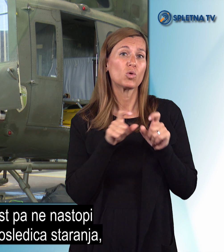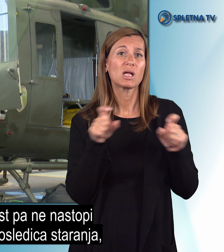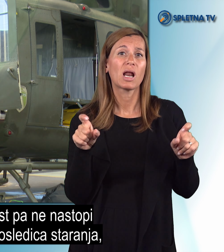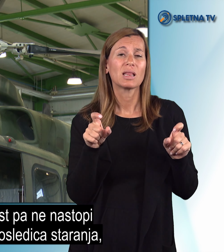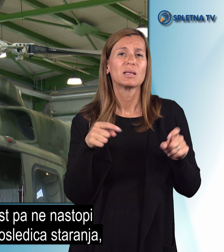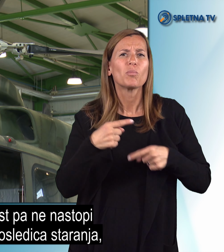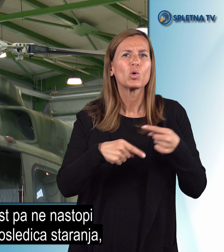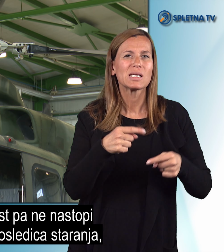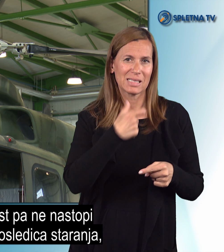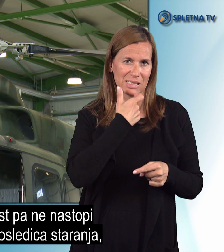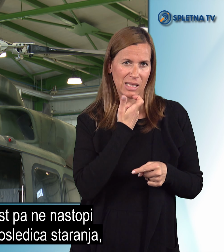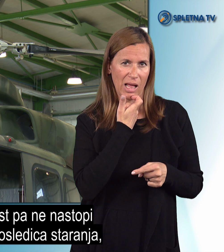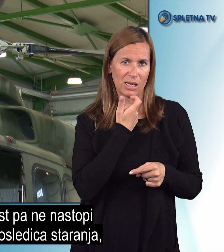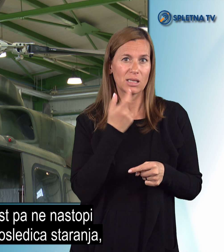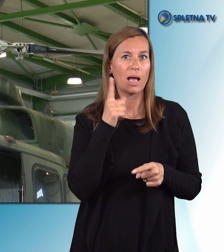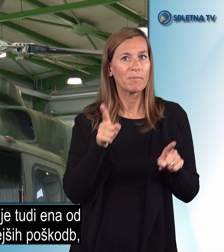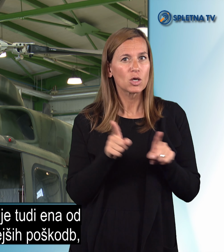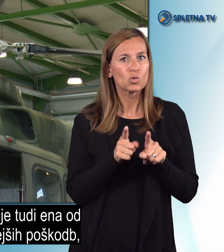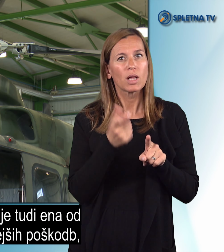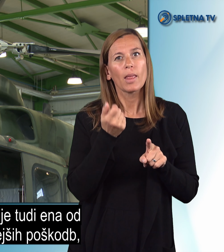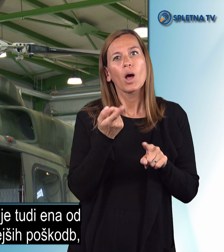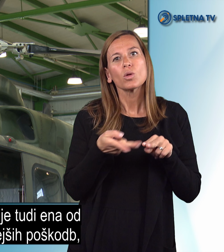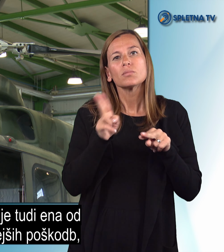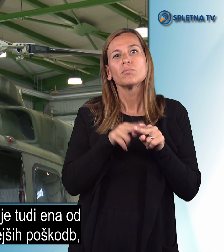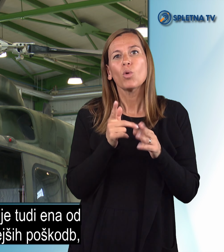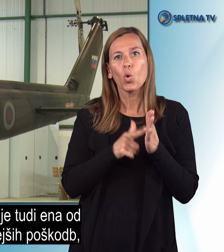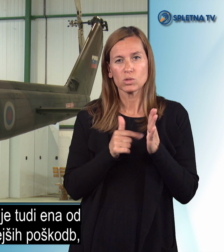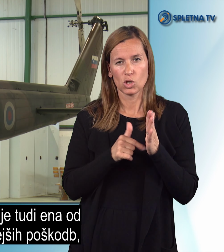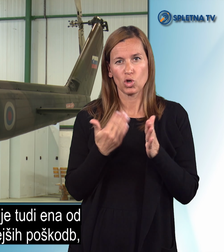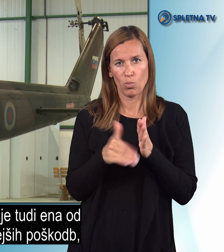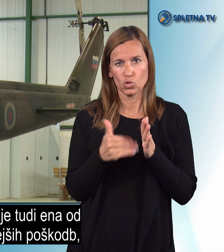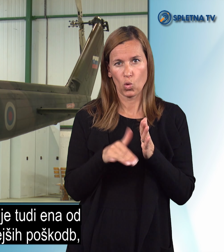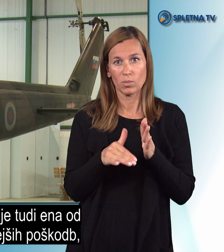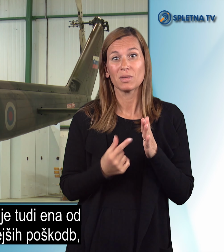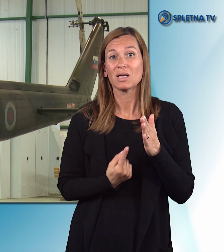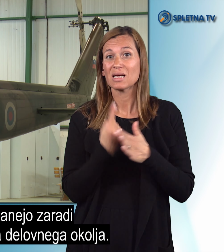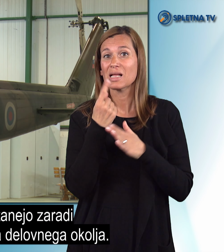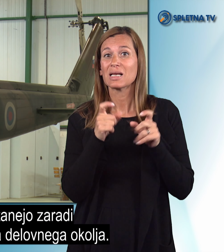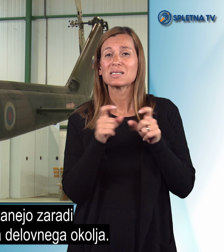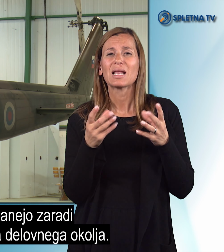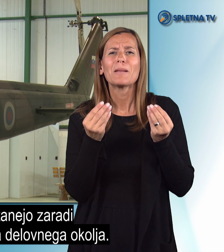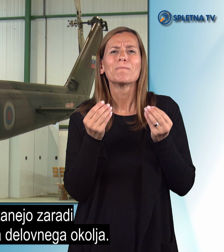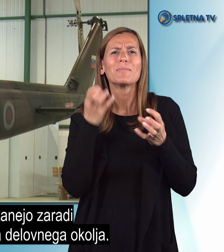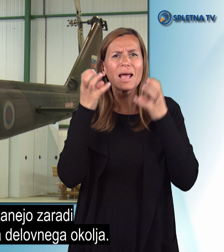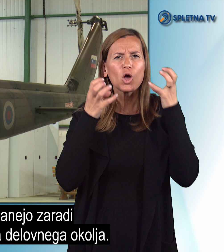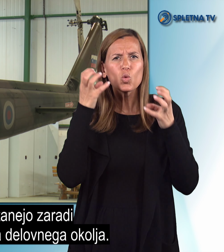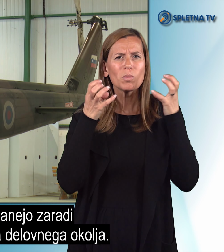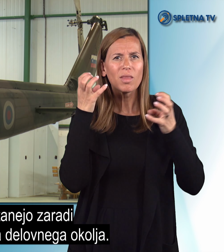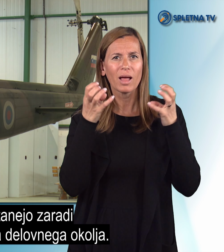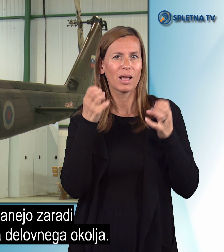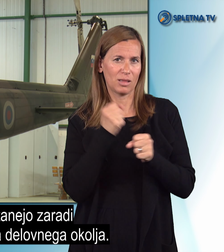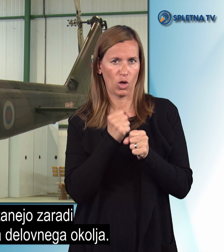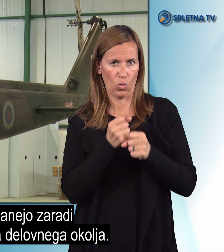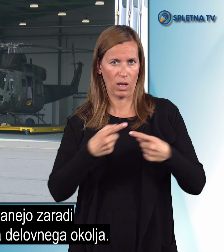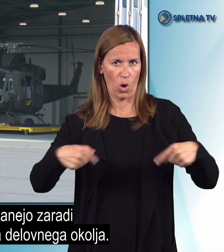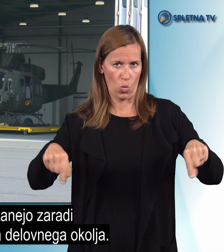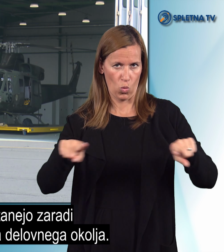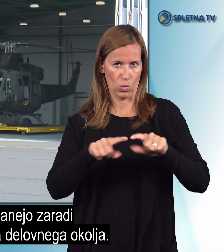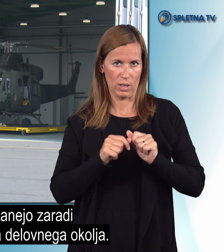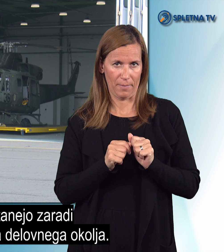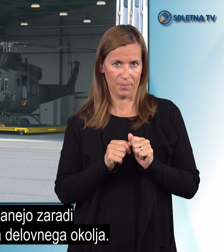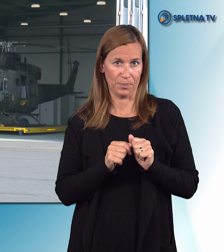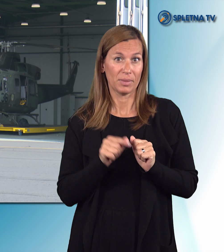Naglušnost pa ne nastopi samo kot posledica staranja, temveč je tudi ena od pogostejših poškodb, ki